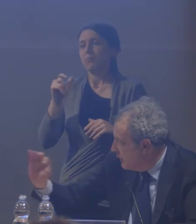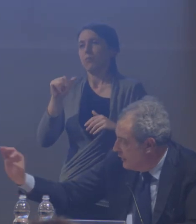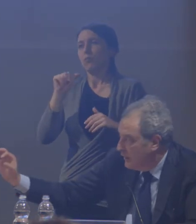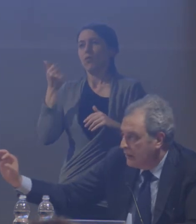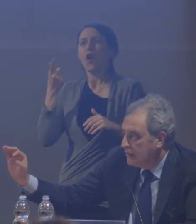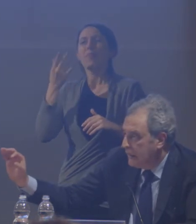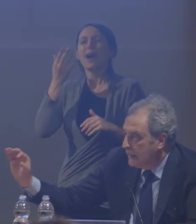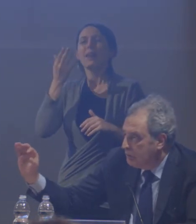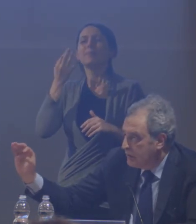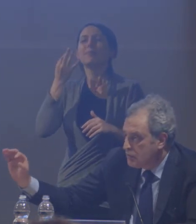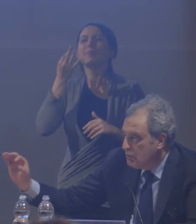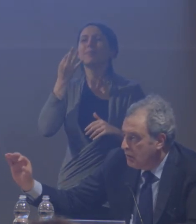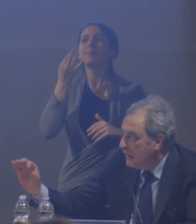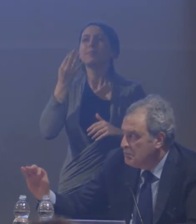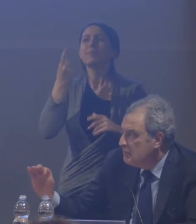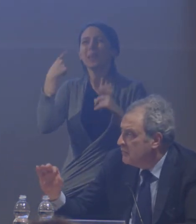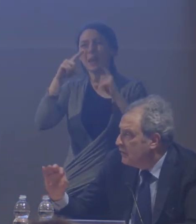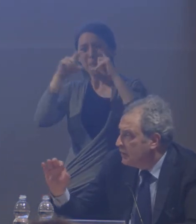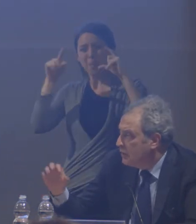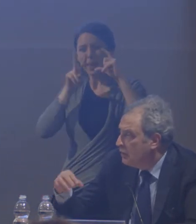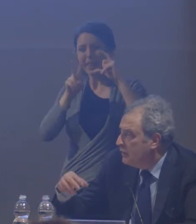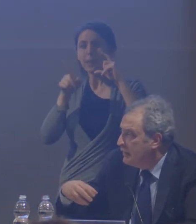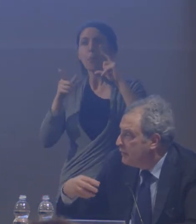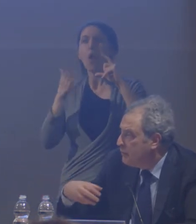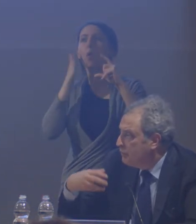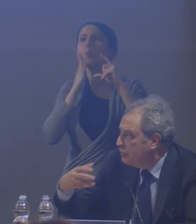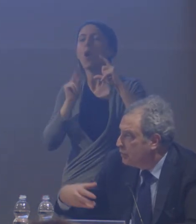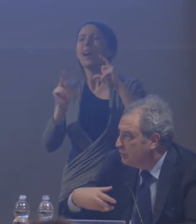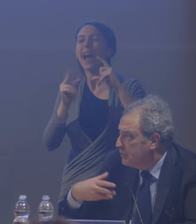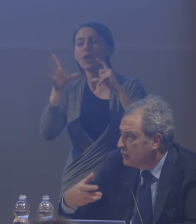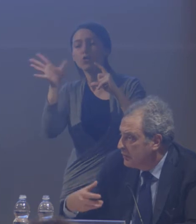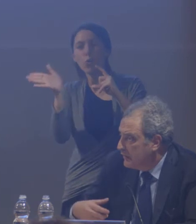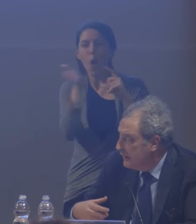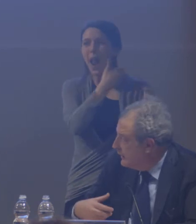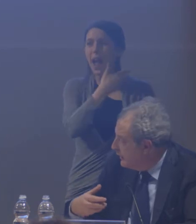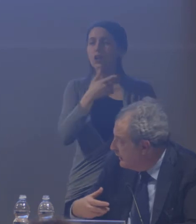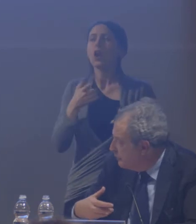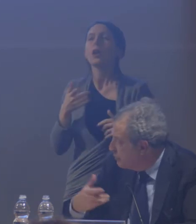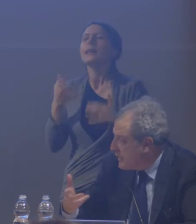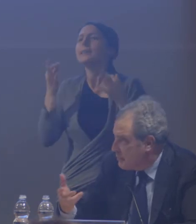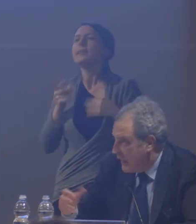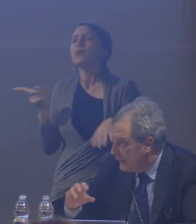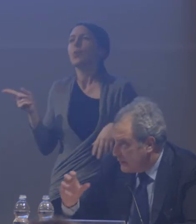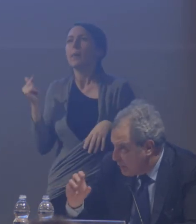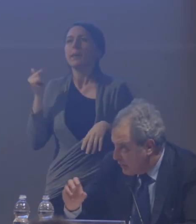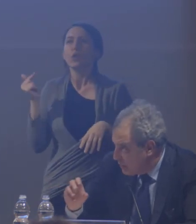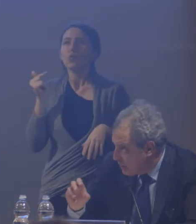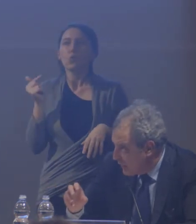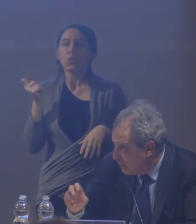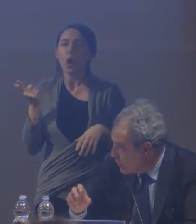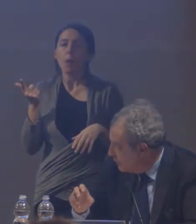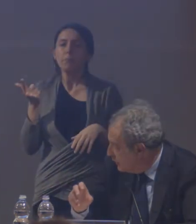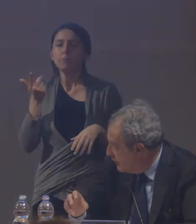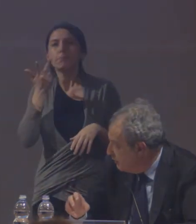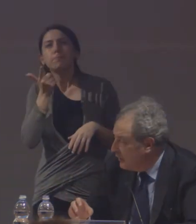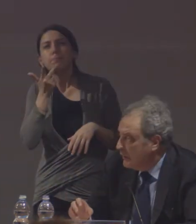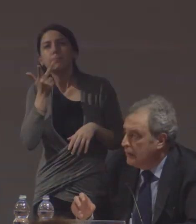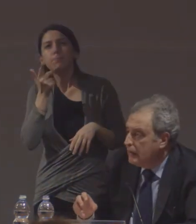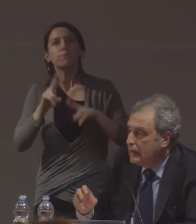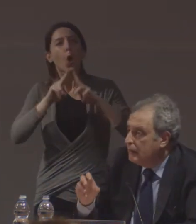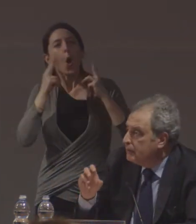così dalla buona scuola, non credo che lui ne avrebbe avuto un'opinione entusiasmante, per questo semplice